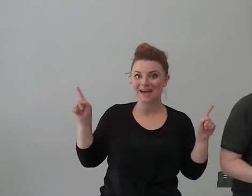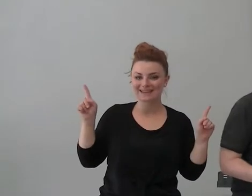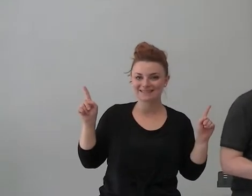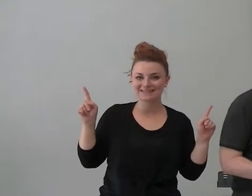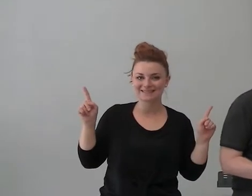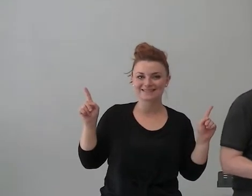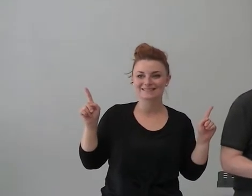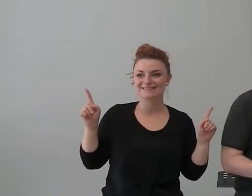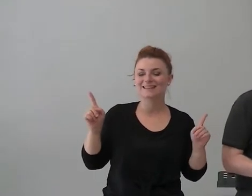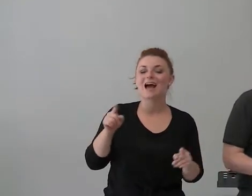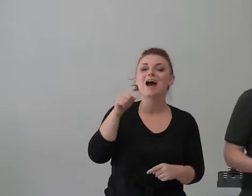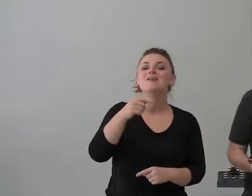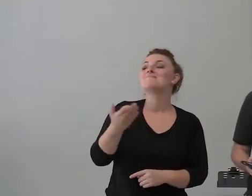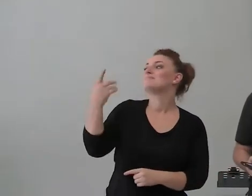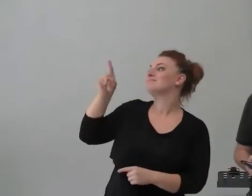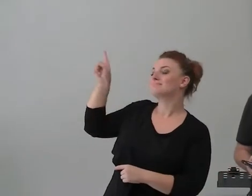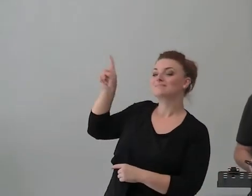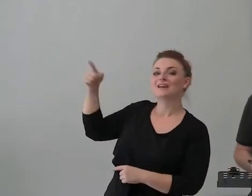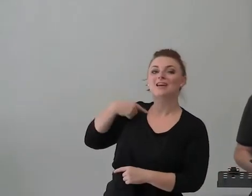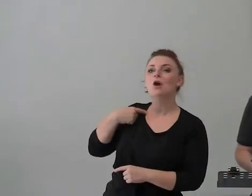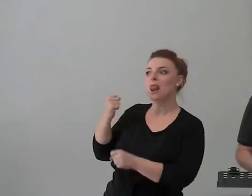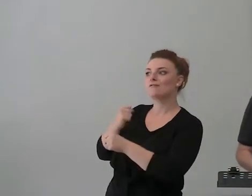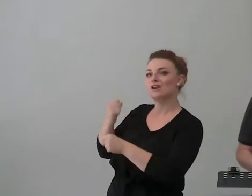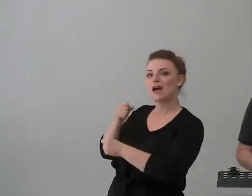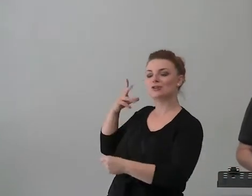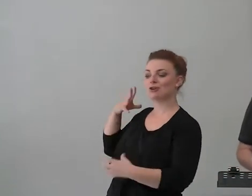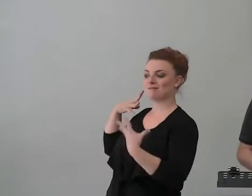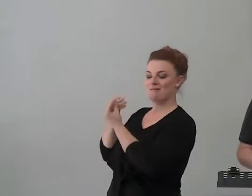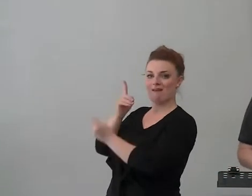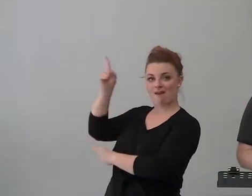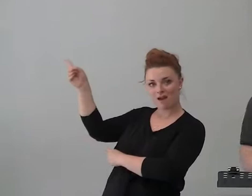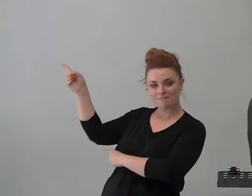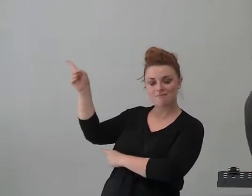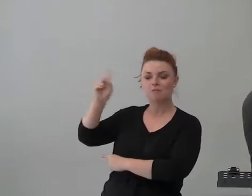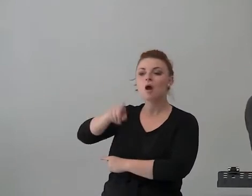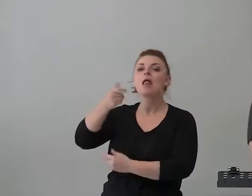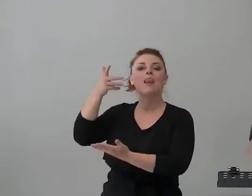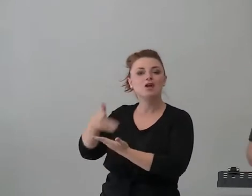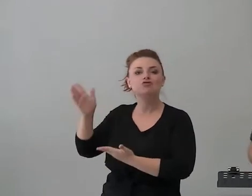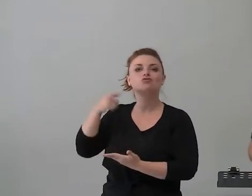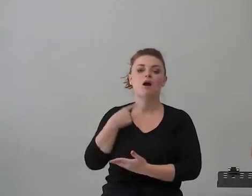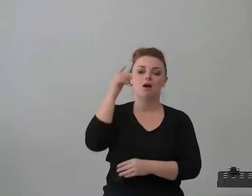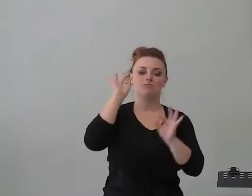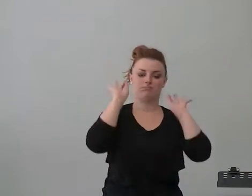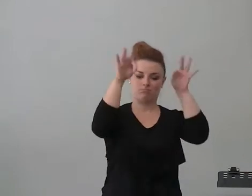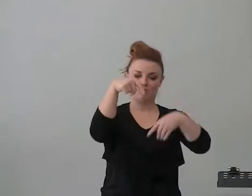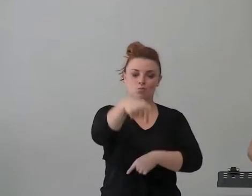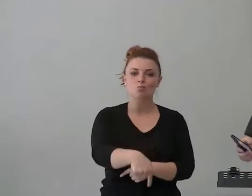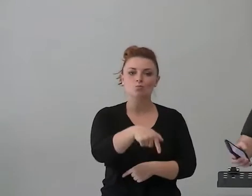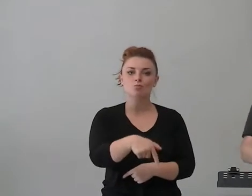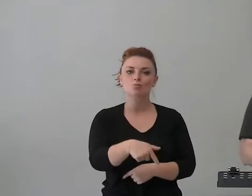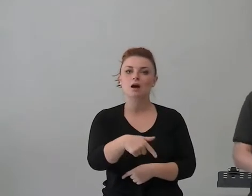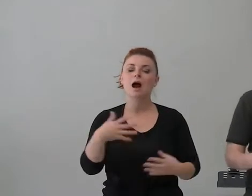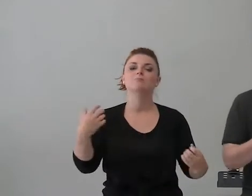quando l'avete lasciato, però avete scelto bene, avete scelto di abbracciare la tecnologia,